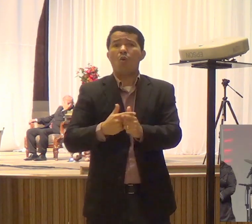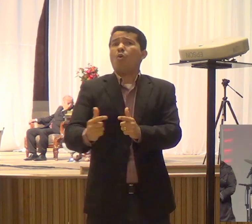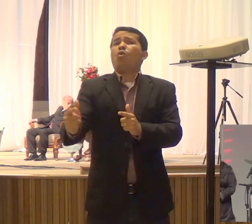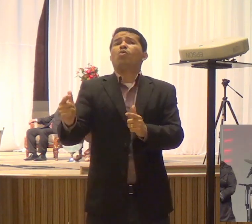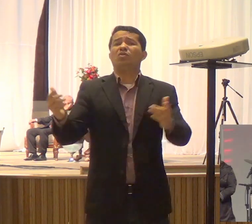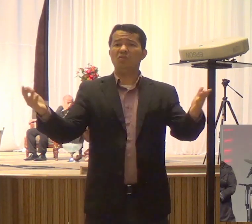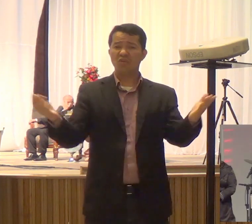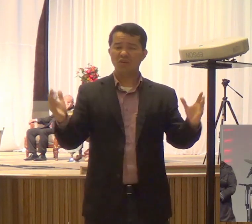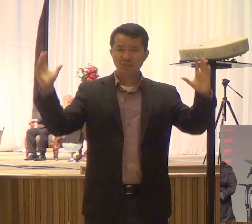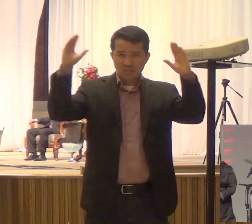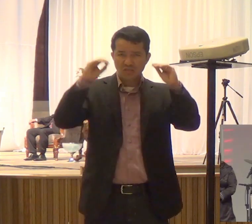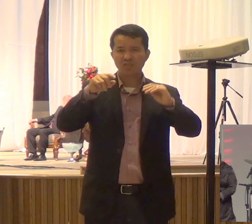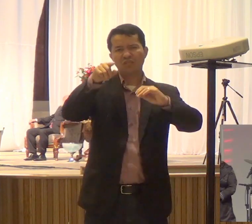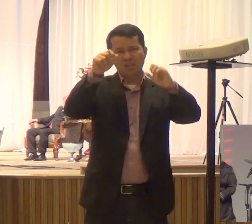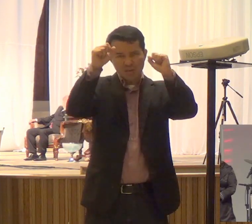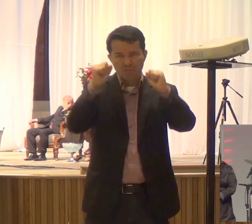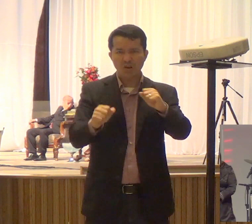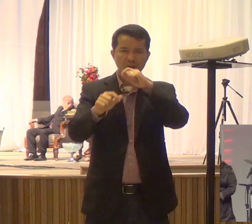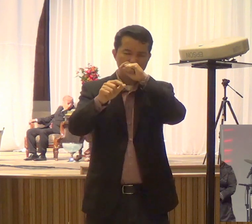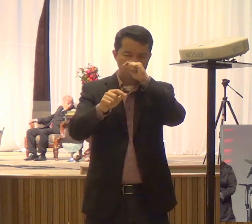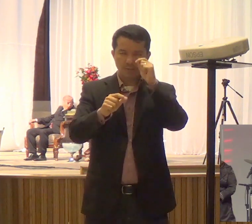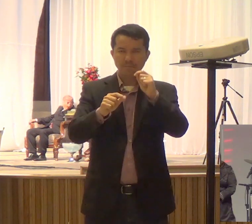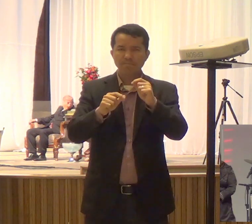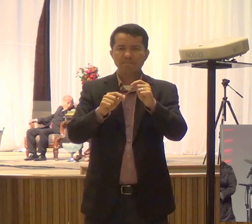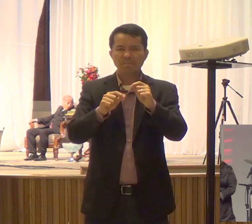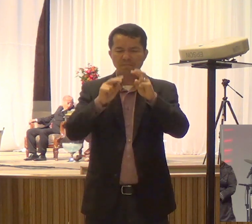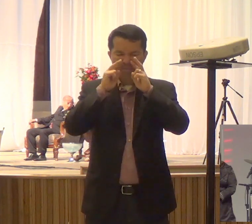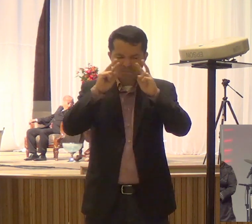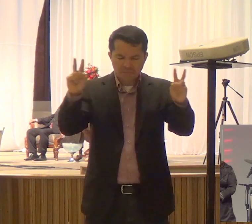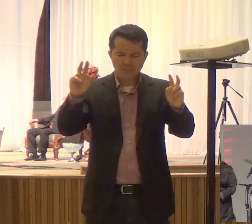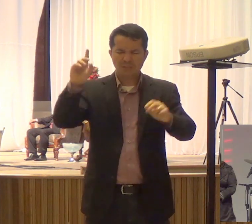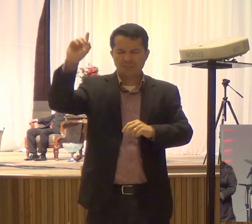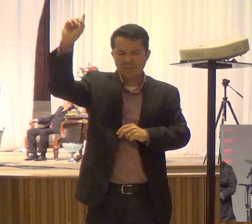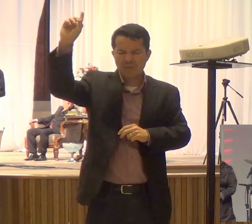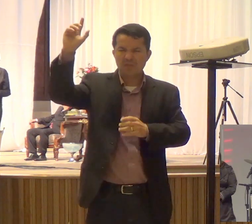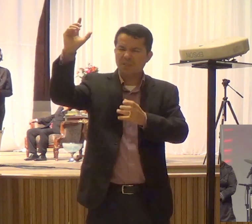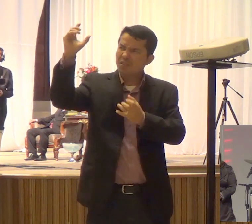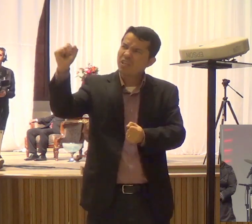Jesus, de uma profissão de fé estéril, e vamos viver a vida